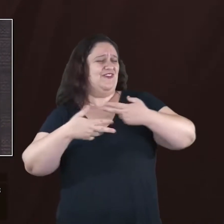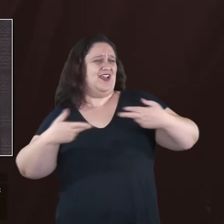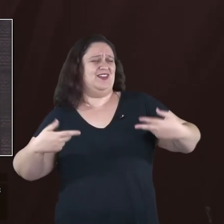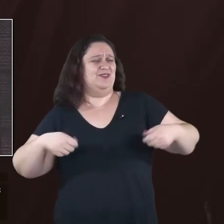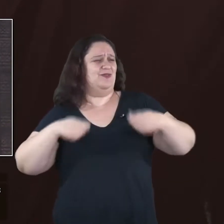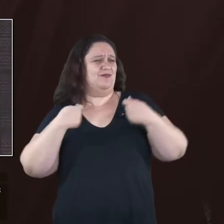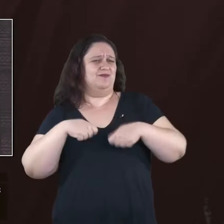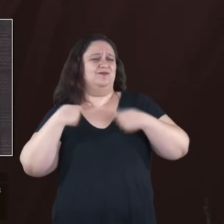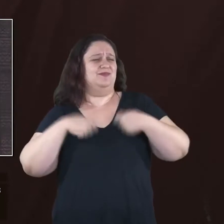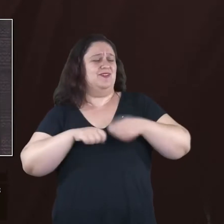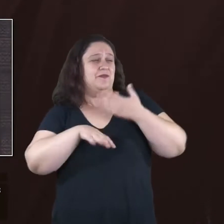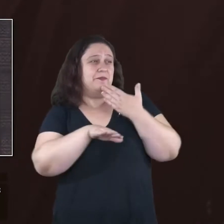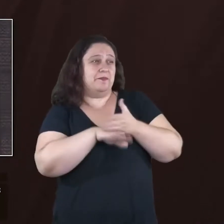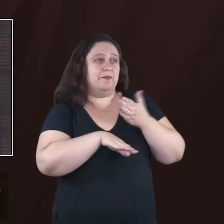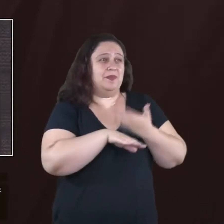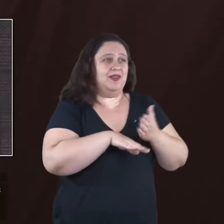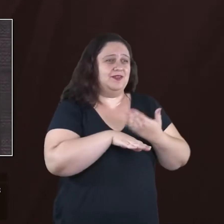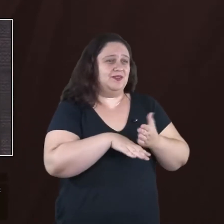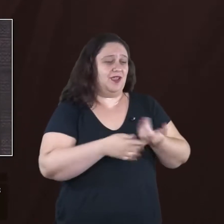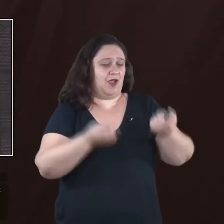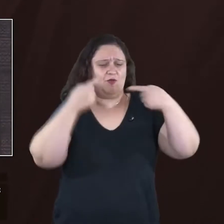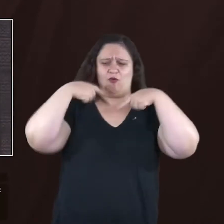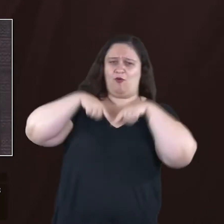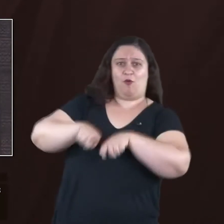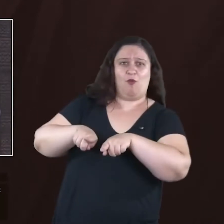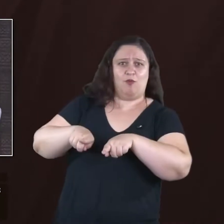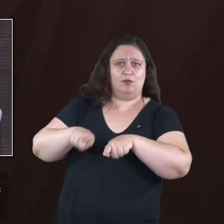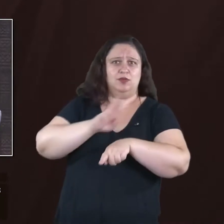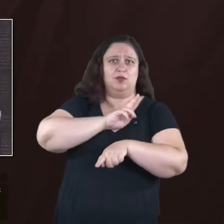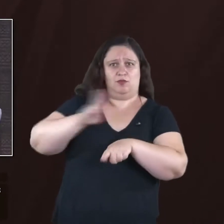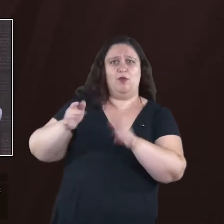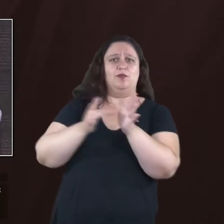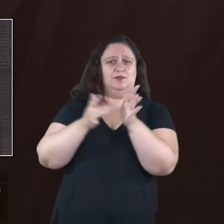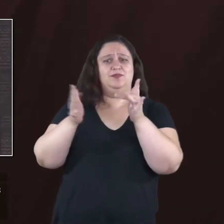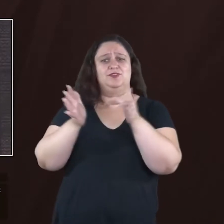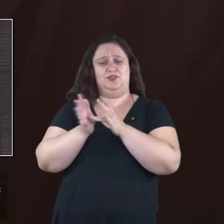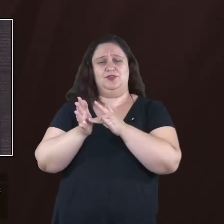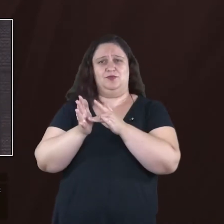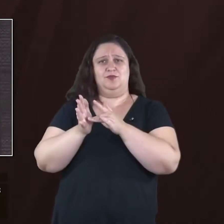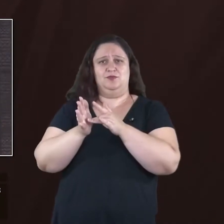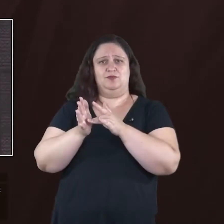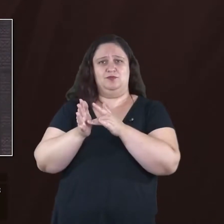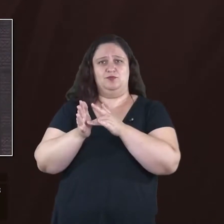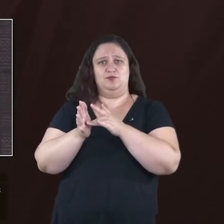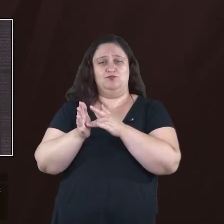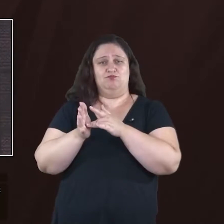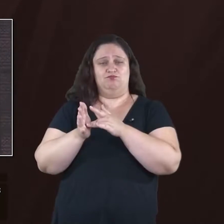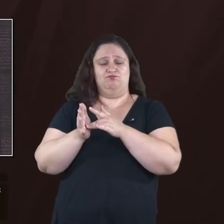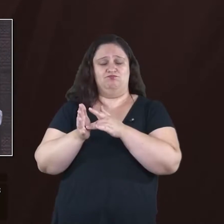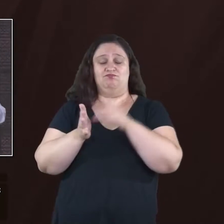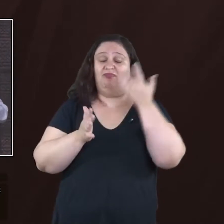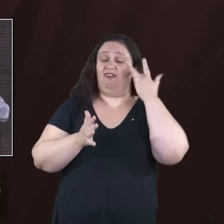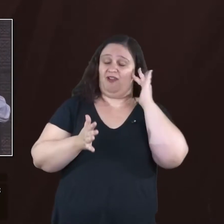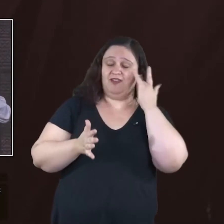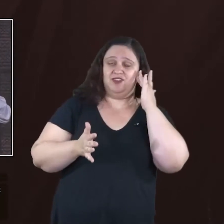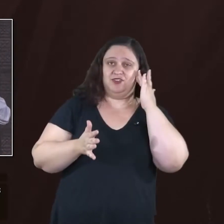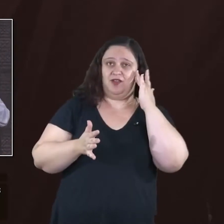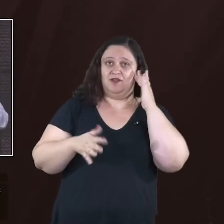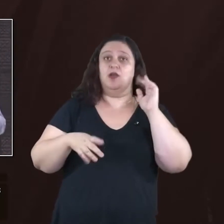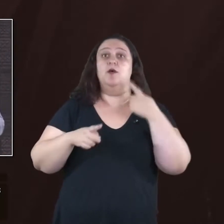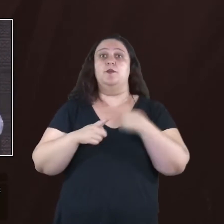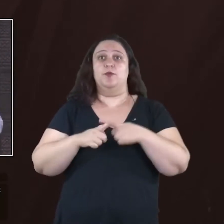eu praticar contra o nome de Jesus, o Nazareno. O seu zelo